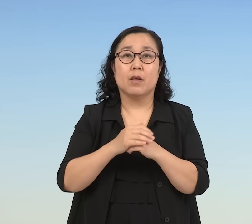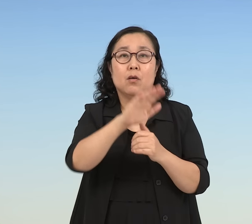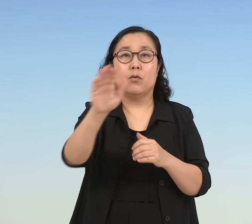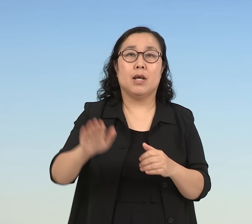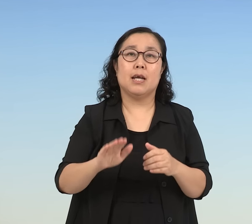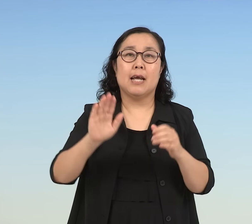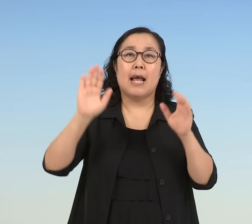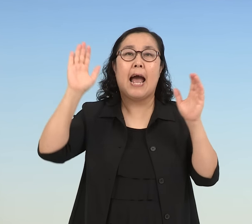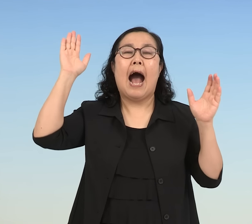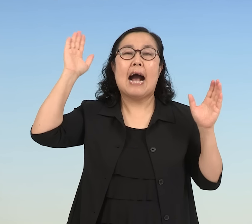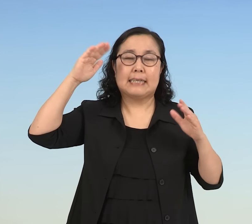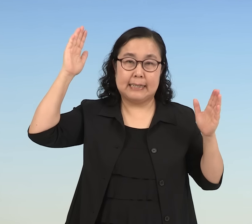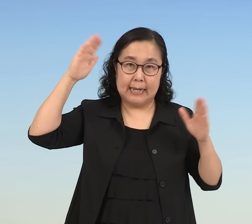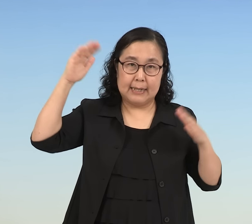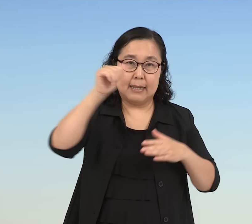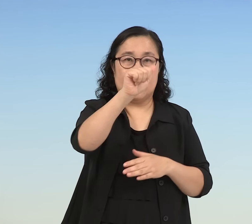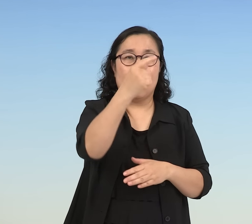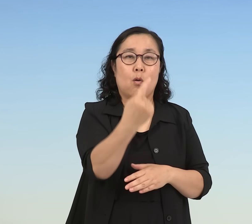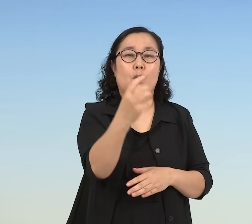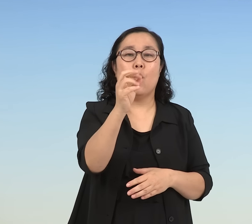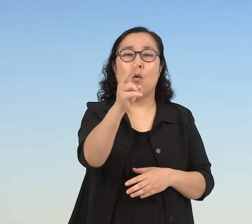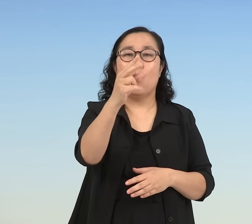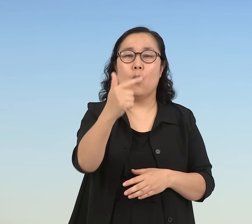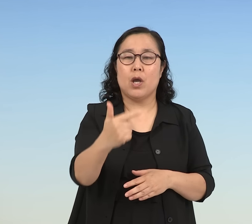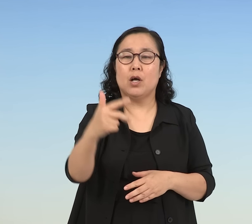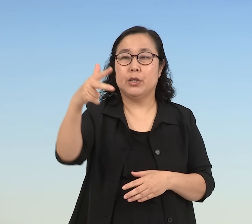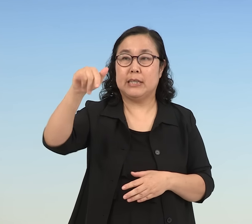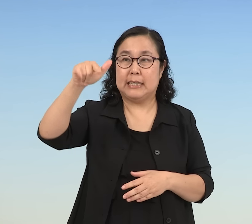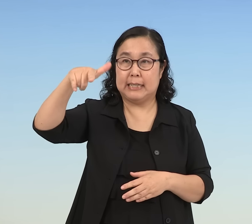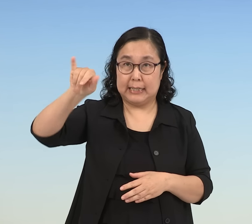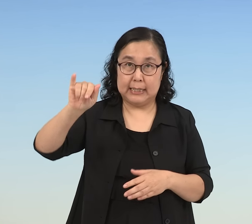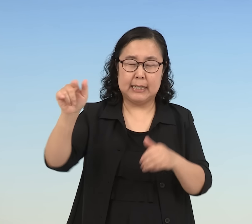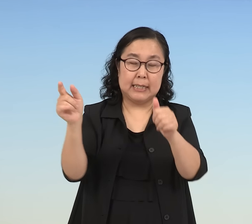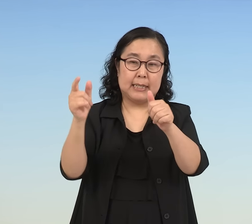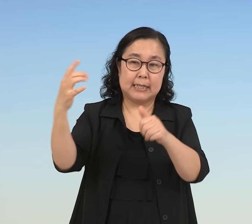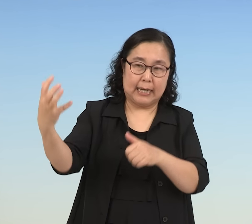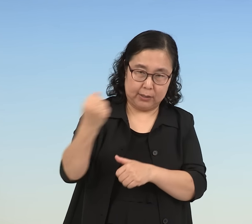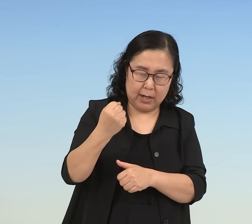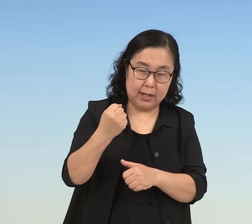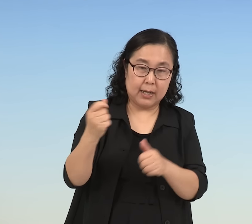그 우리 아이들에게 좀 호연지기를 좀 가져라, 그렇게 부모들이 이야기하지 않습니까?